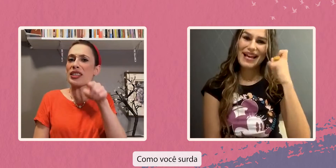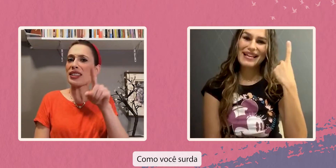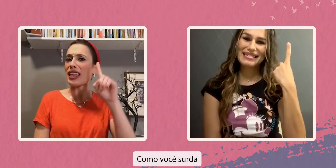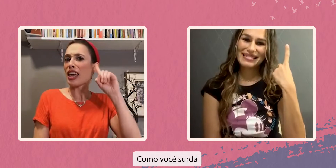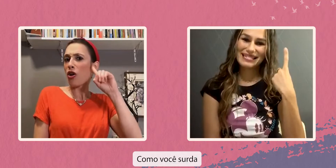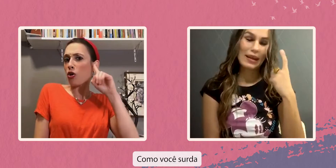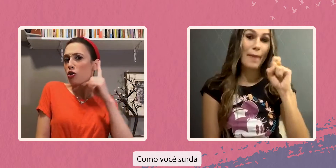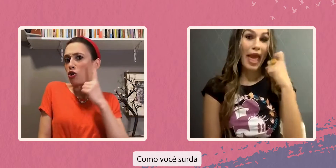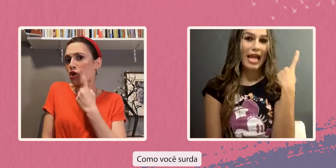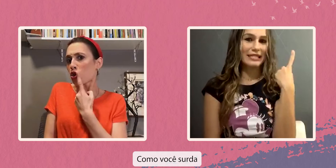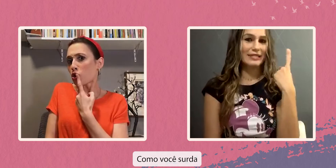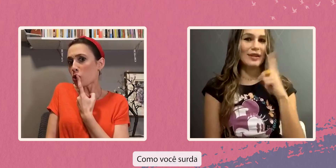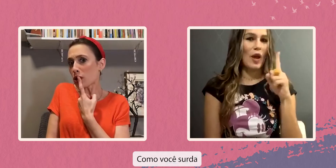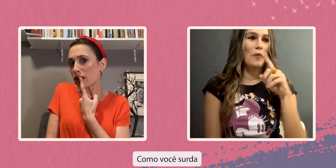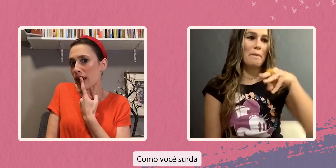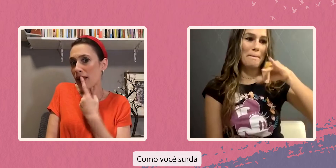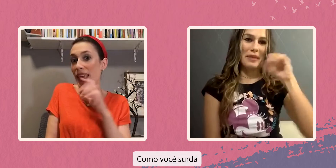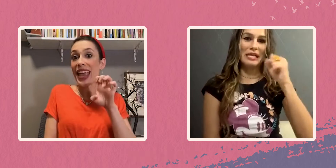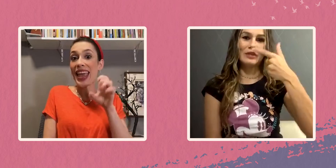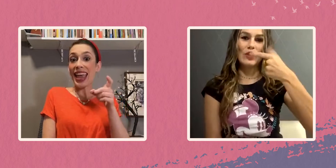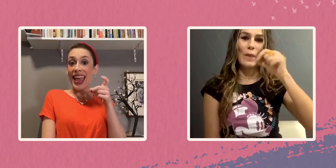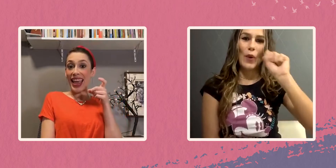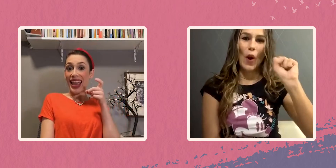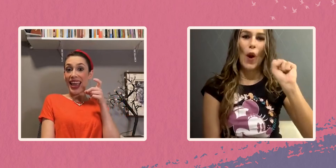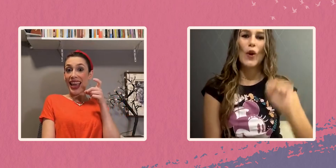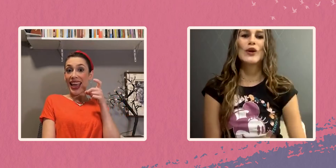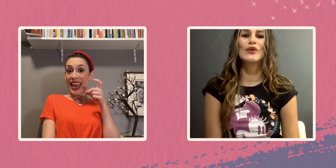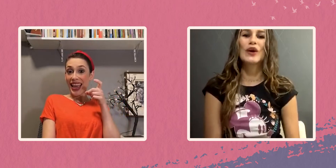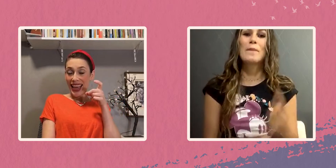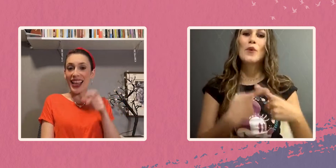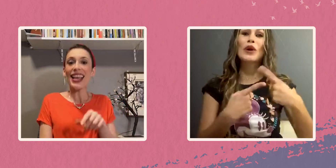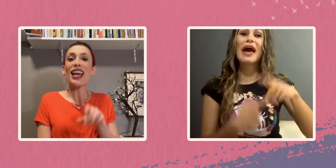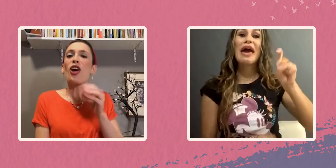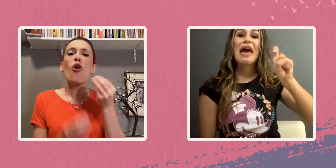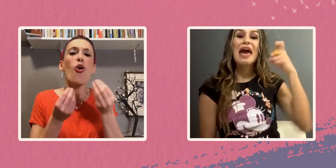Como você, surda,